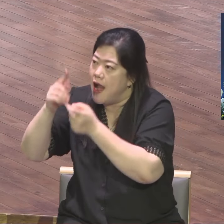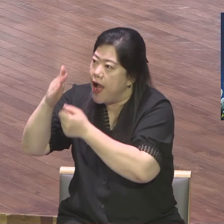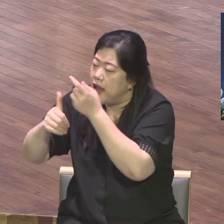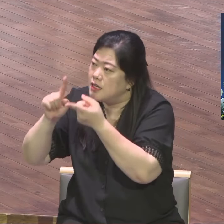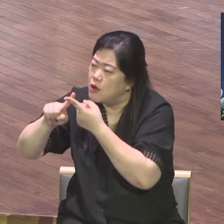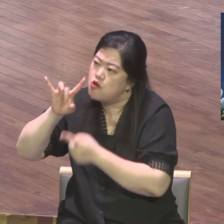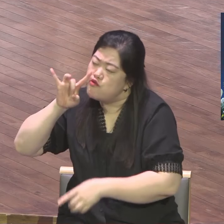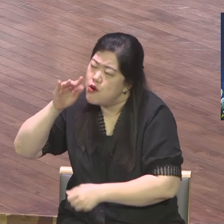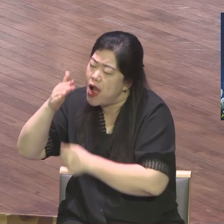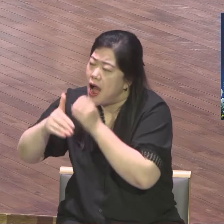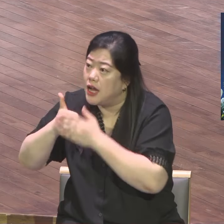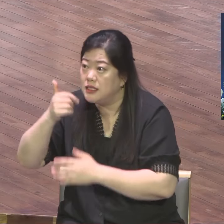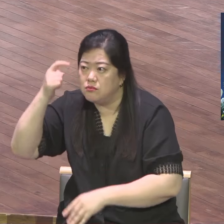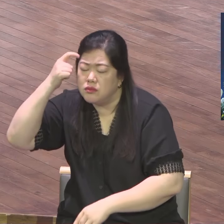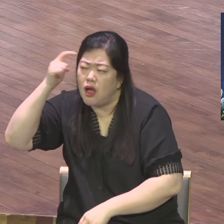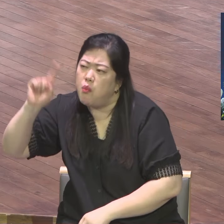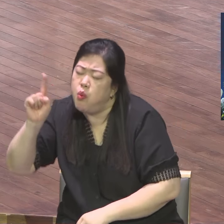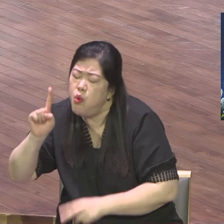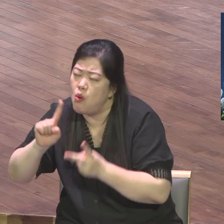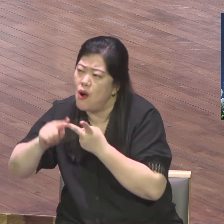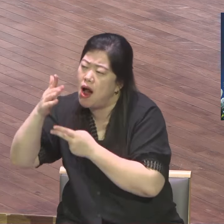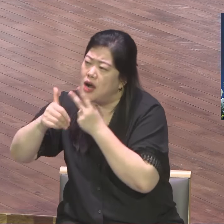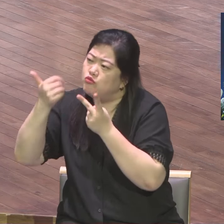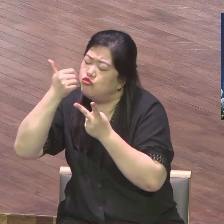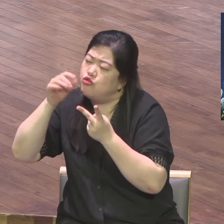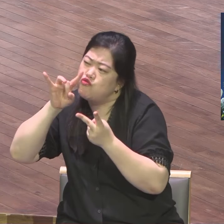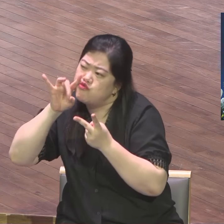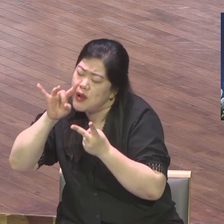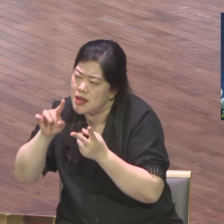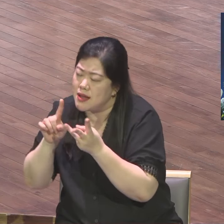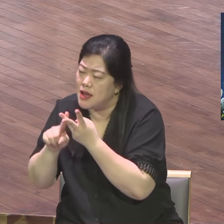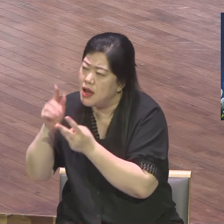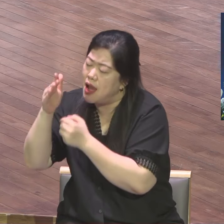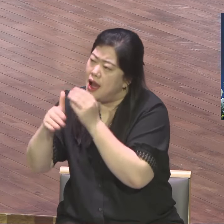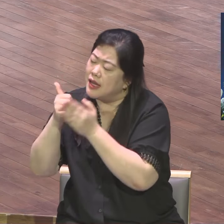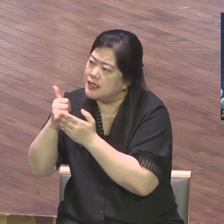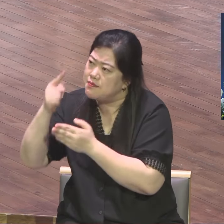하나님에 대해서 내가 어떤 생각을 가졌느냐 하나님이 어떤 분인지 알고